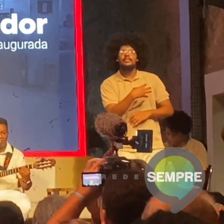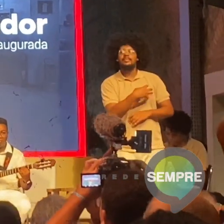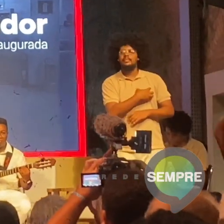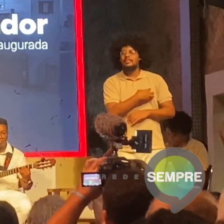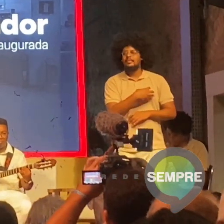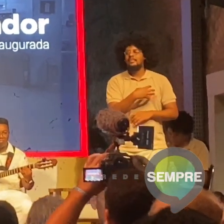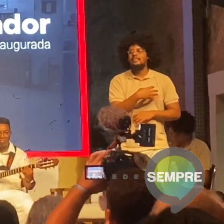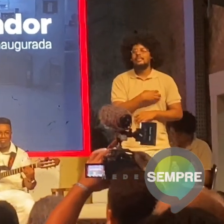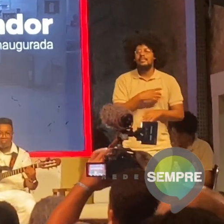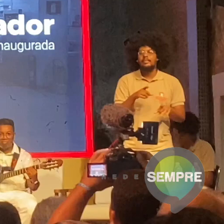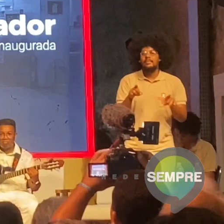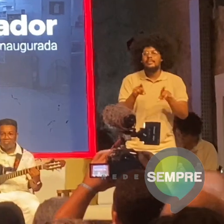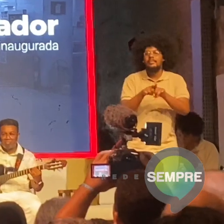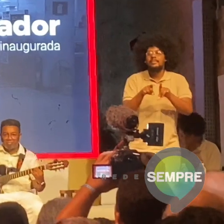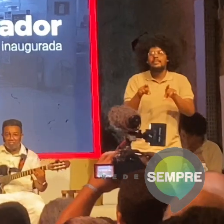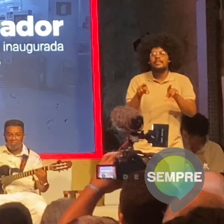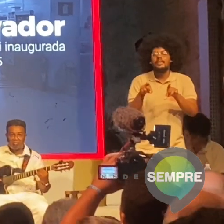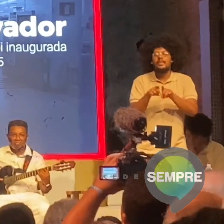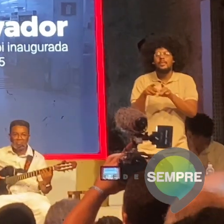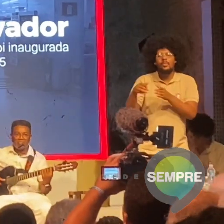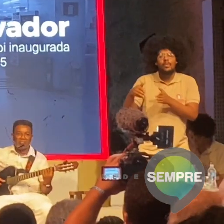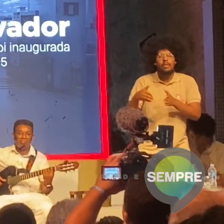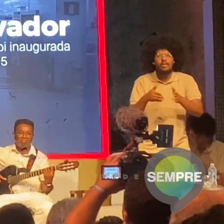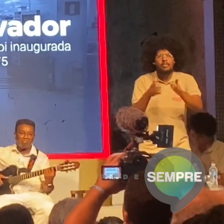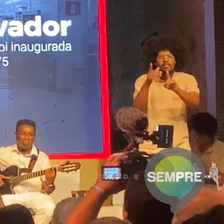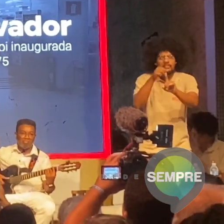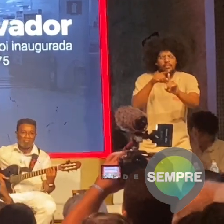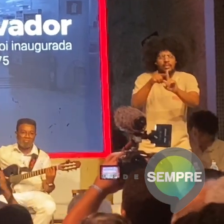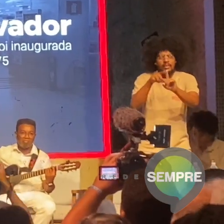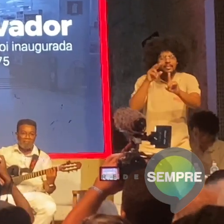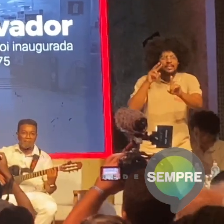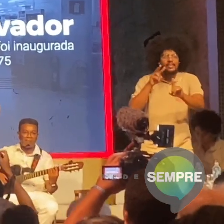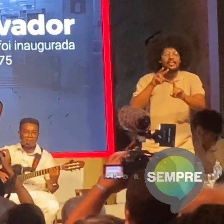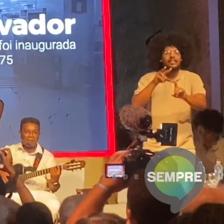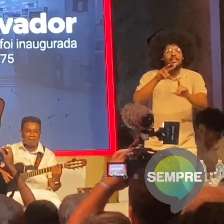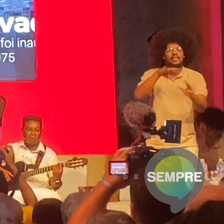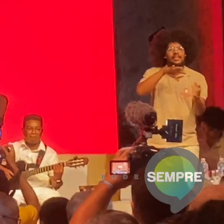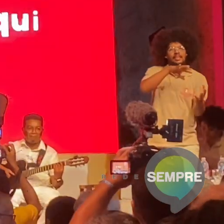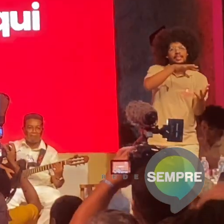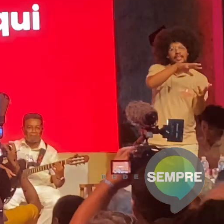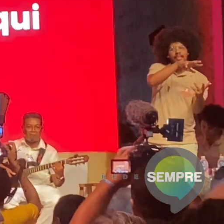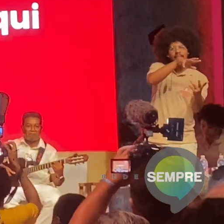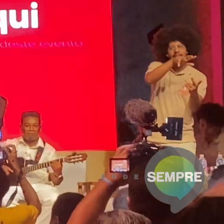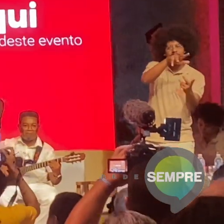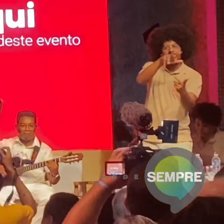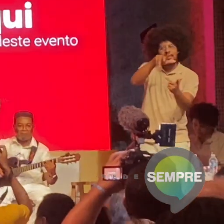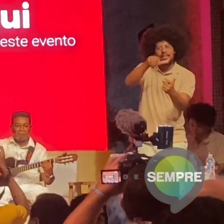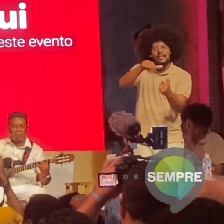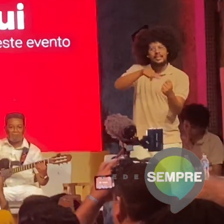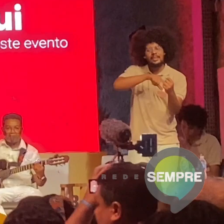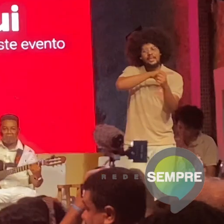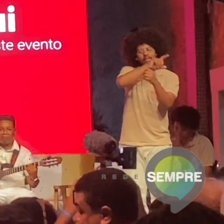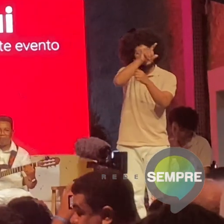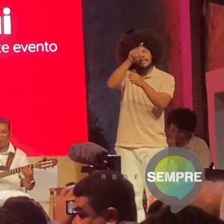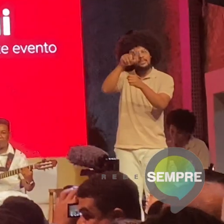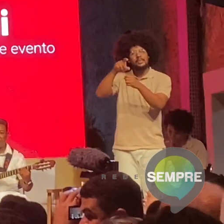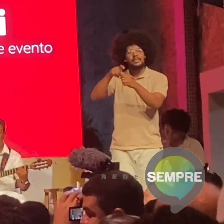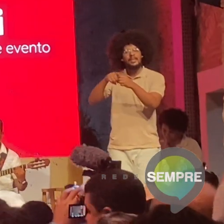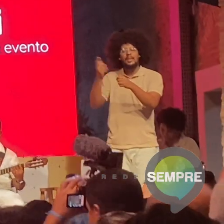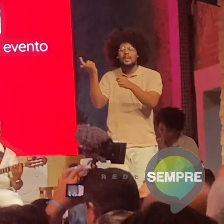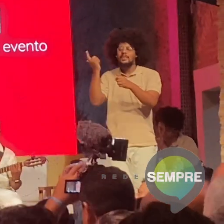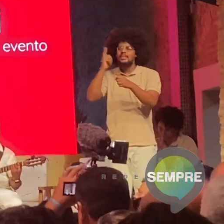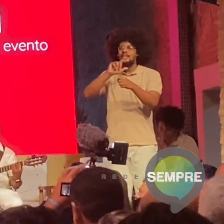lucrar. Insiste no que é lindo e o mundo verá, tu voltares em qualquer lugar que é teu.